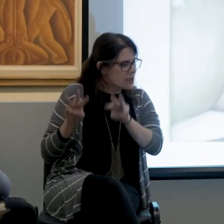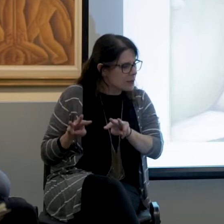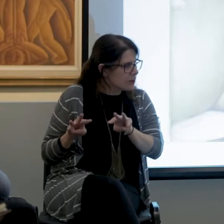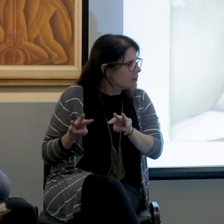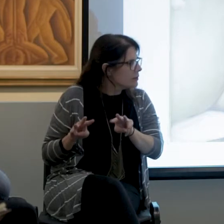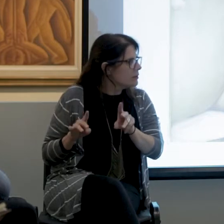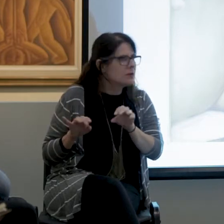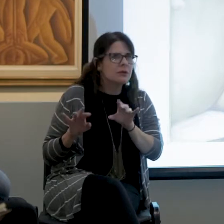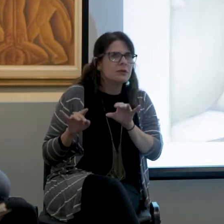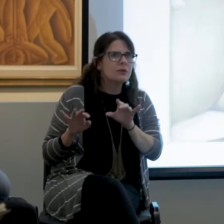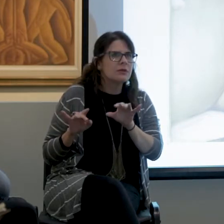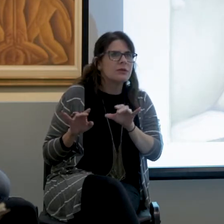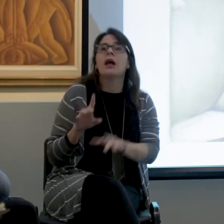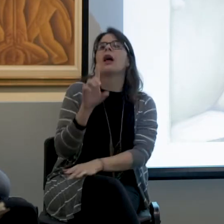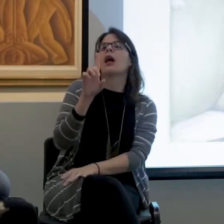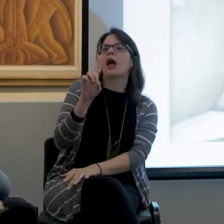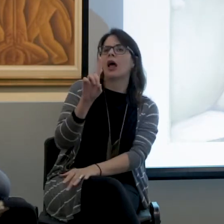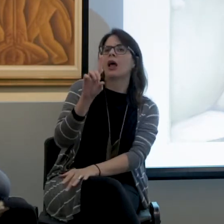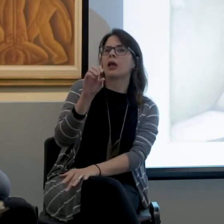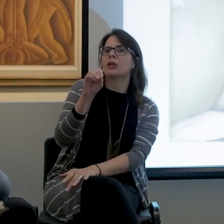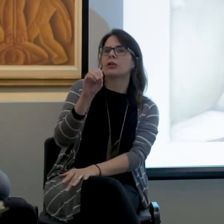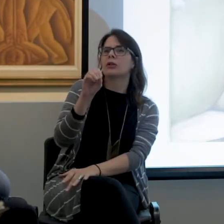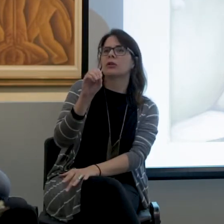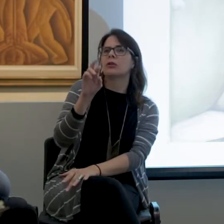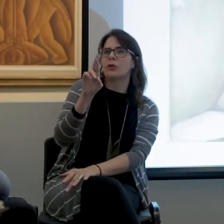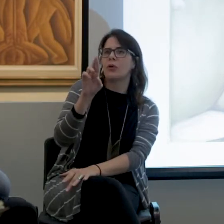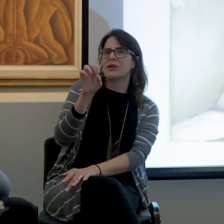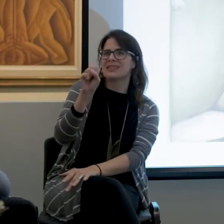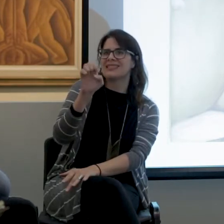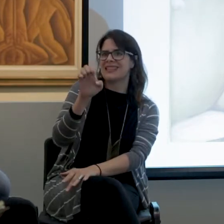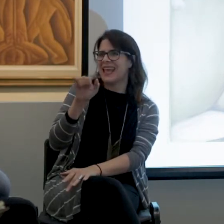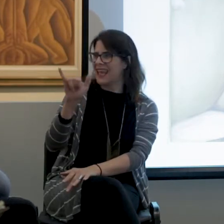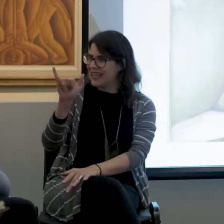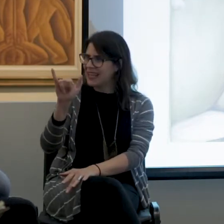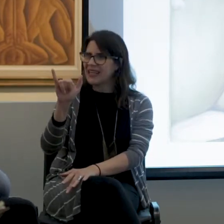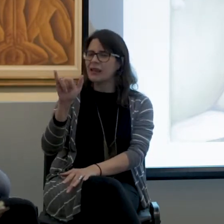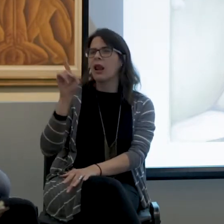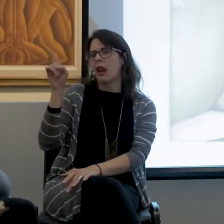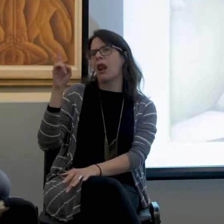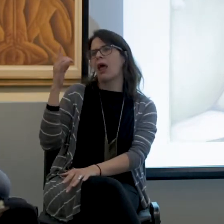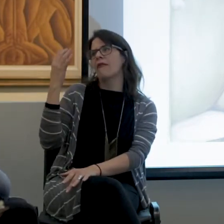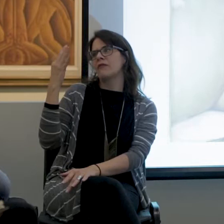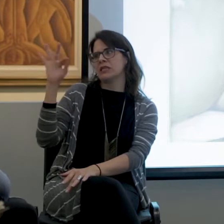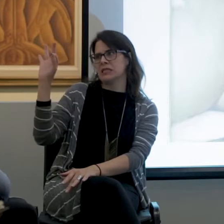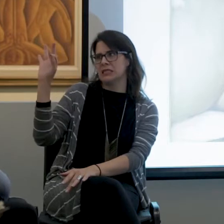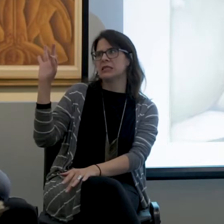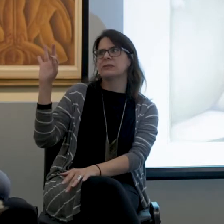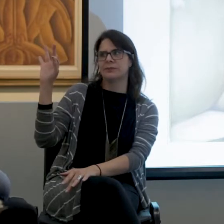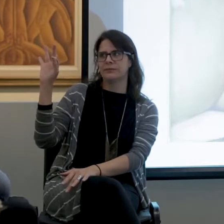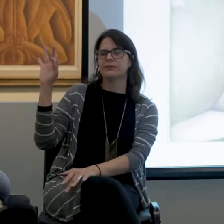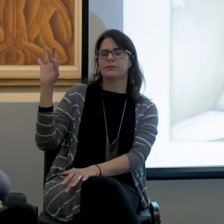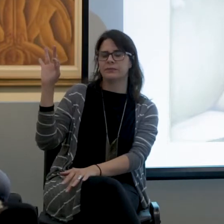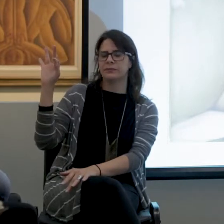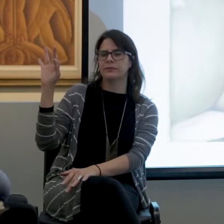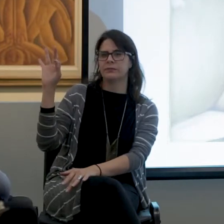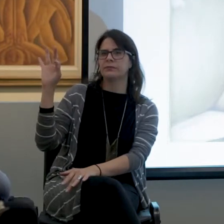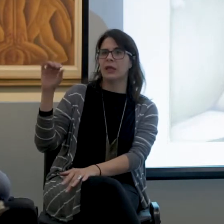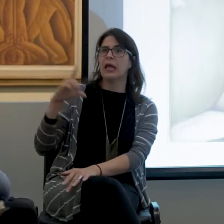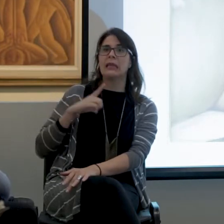onde é? Torcé, numa salinha, escondido lá, cheio de chinês na frente tirando